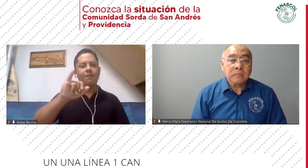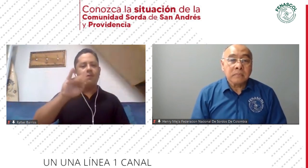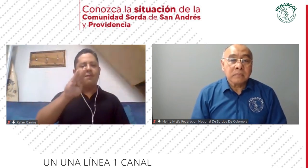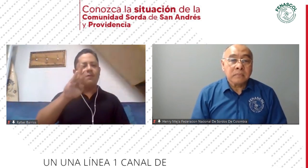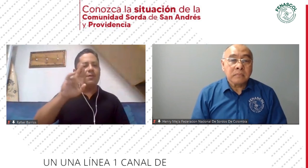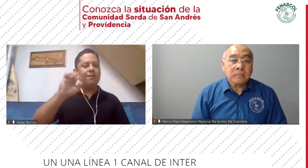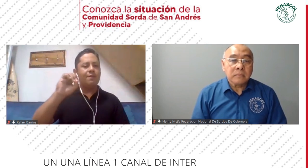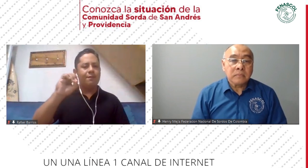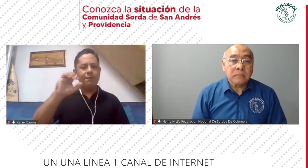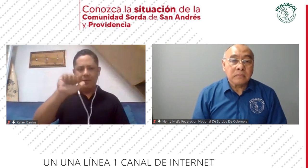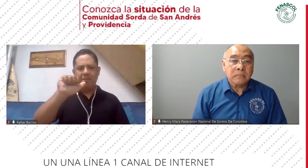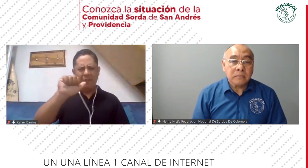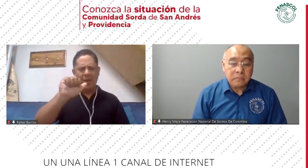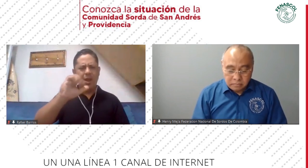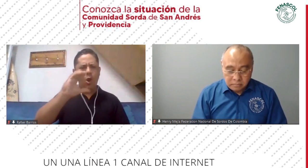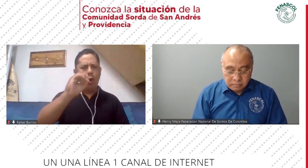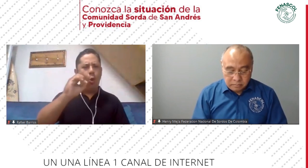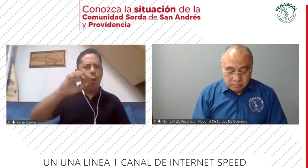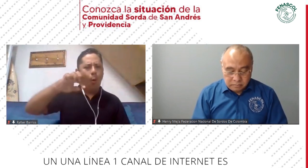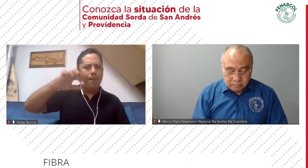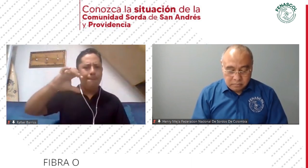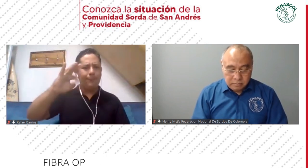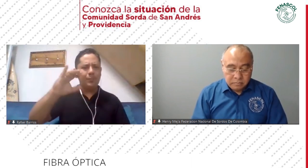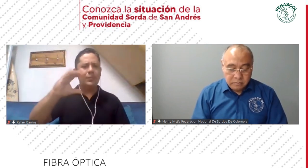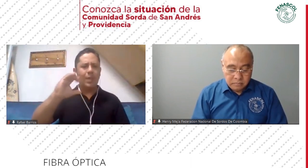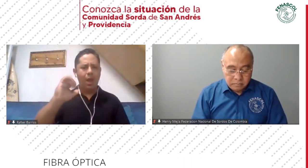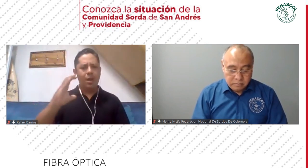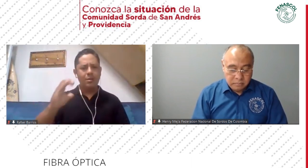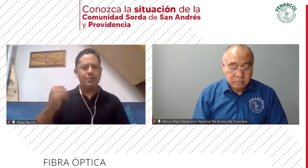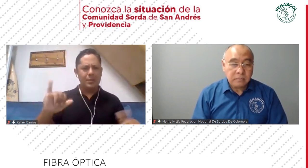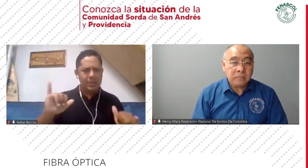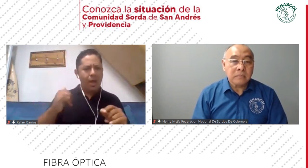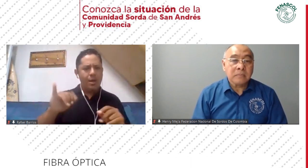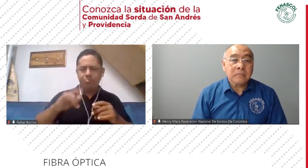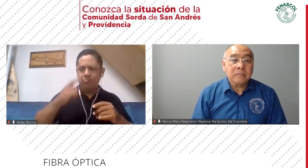canal de internet de fibra óptica